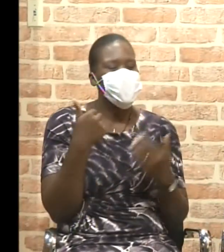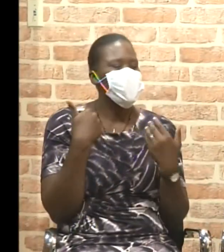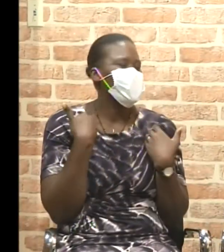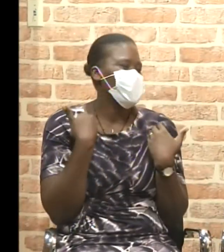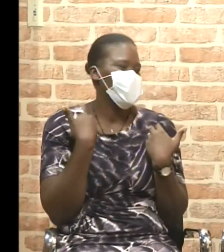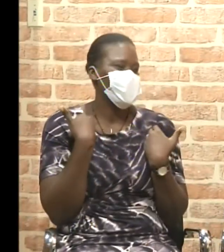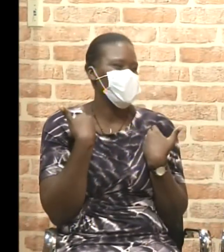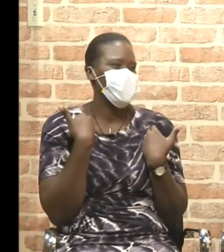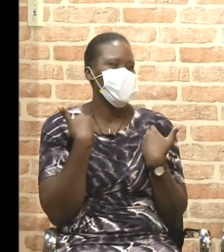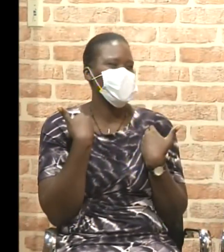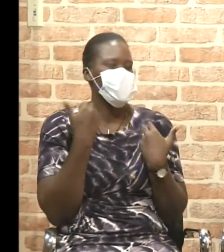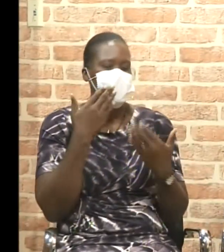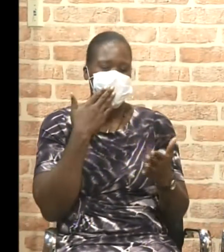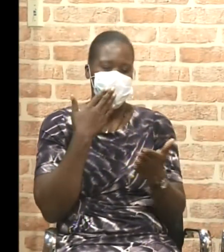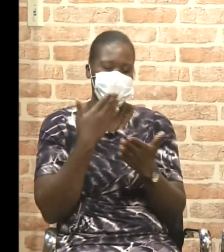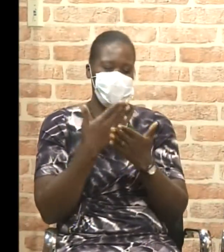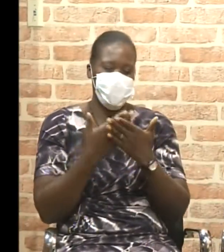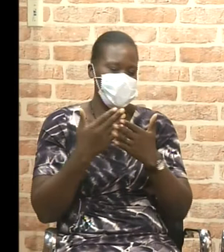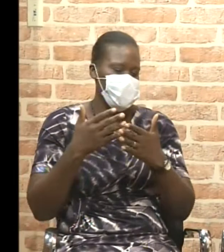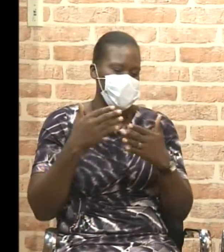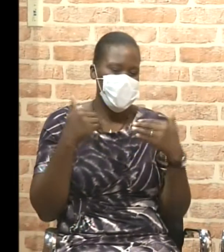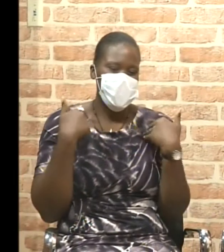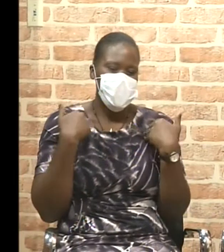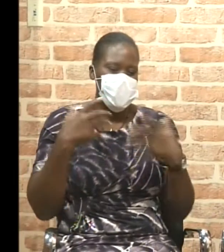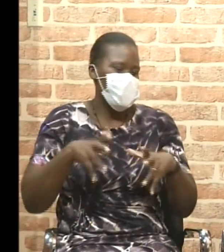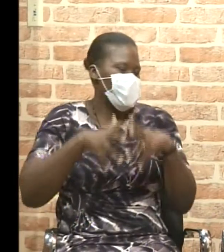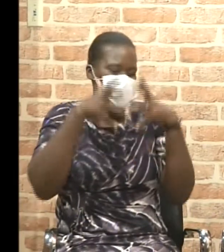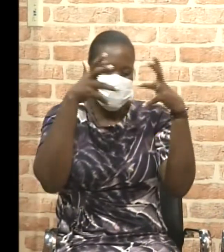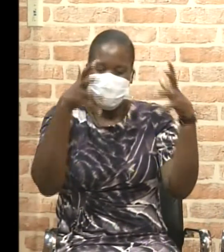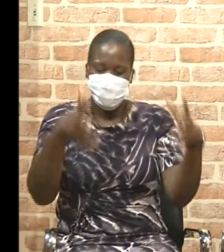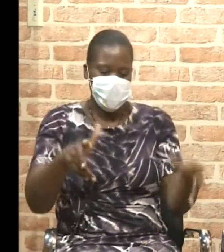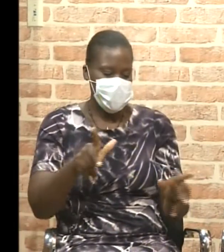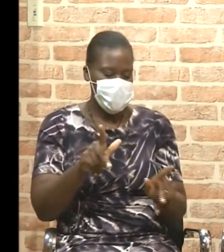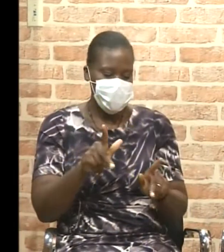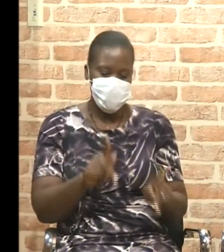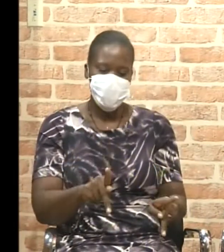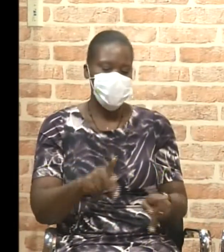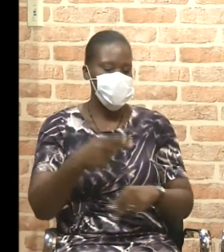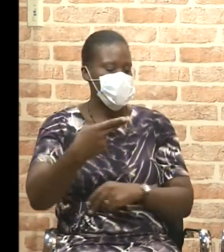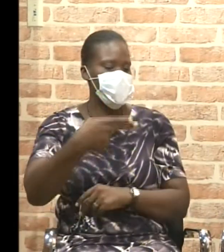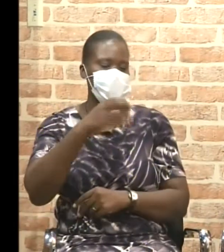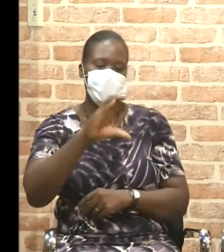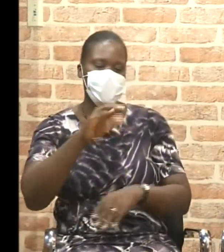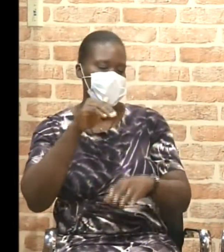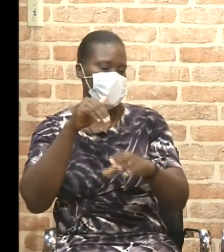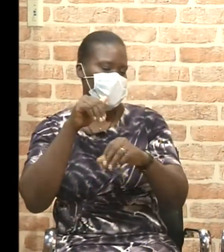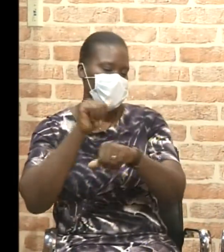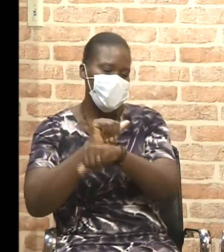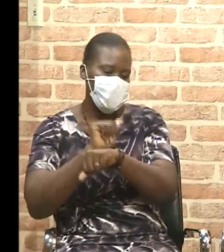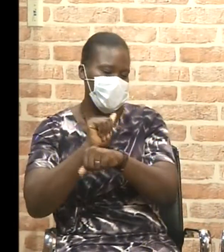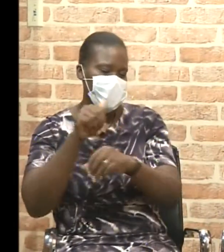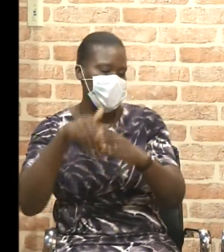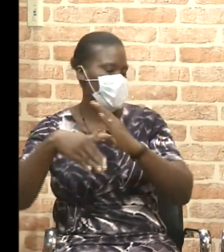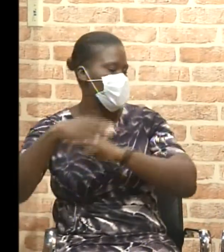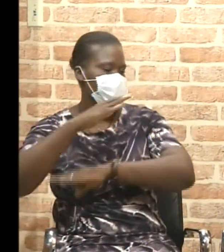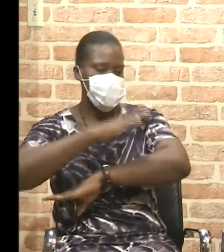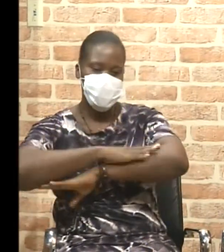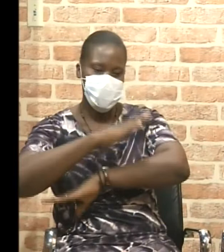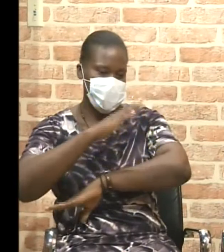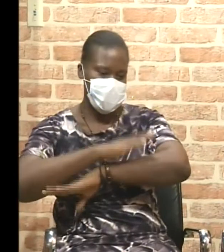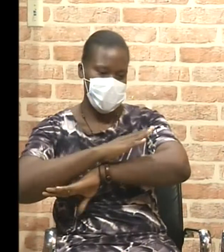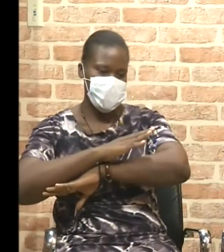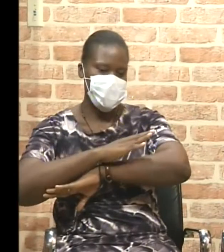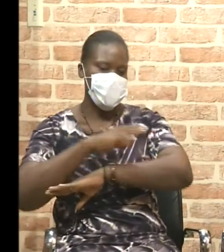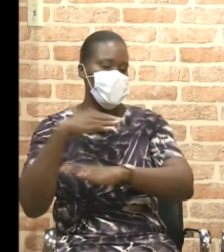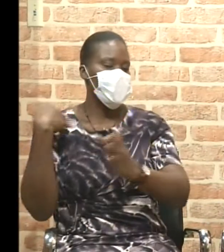gagner une bonne quantité. Et c'est une raison qui fait que depuis le nous arrivé, nous cherchons qu'on ait au moins une quantité